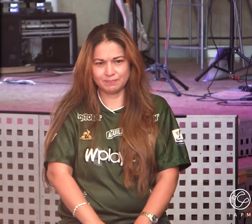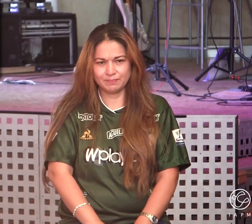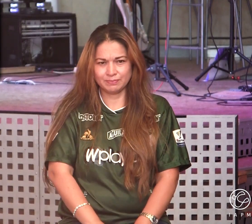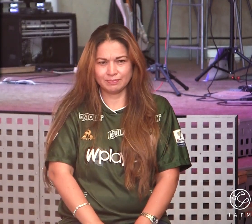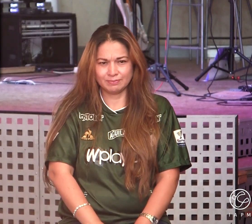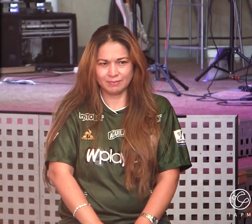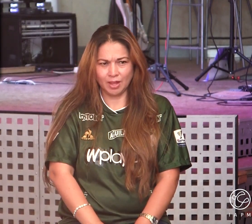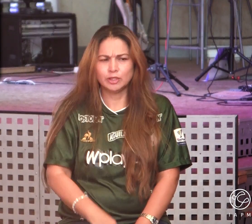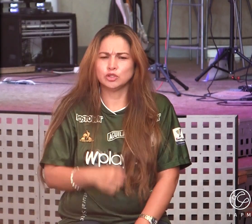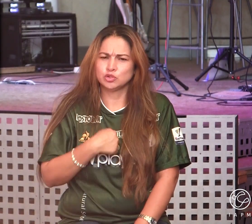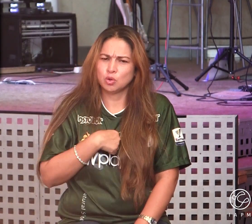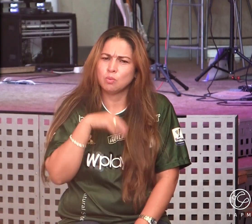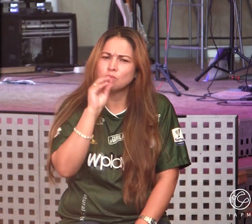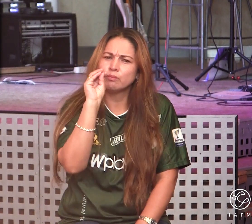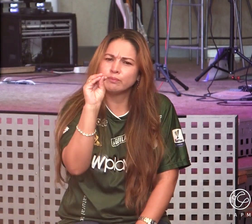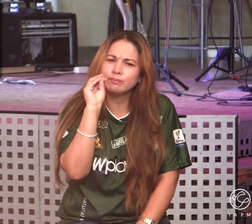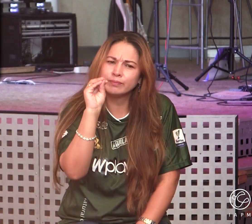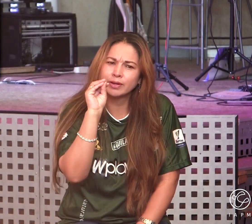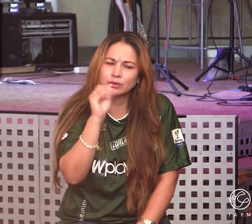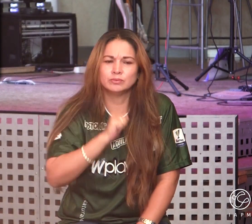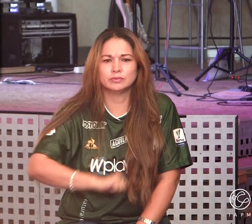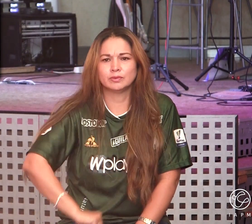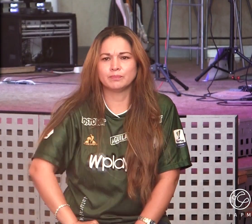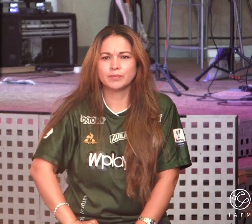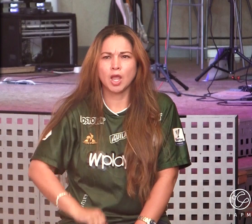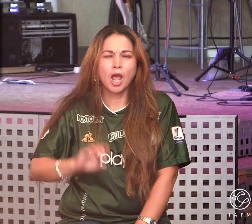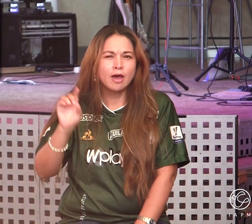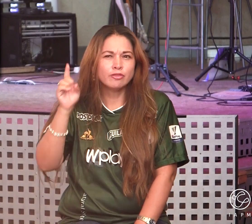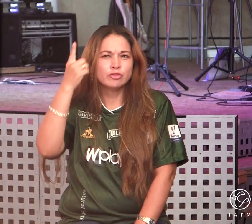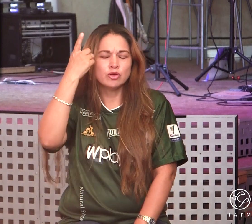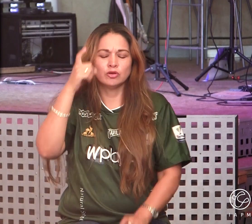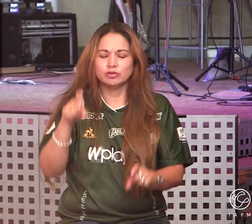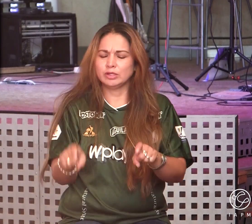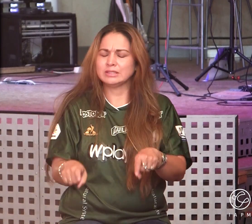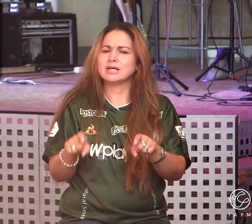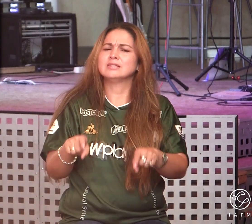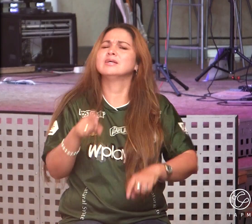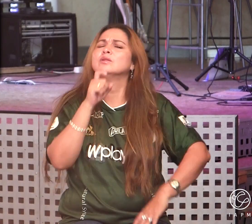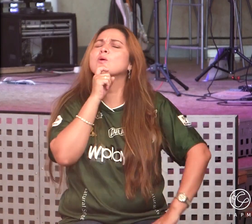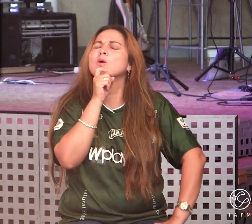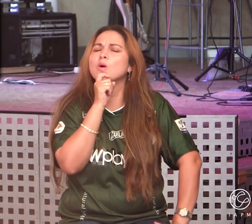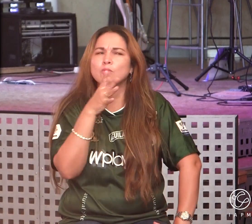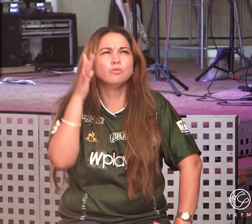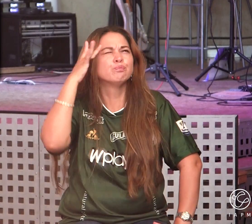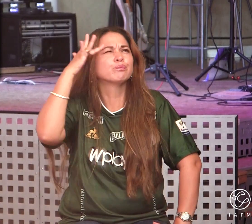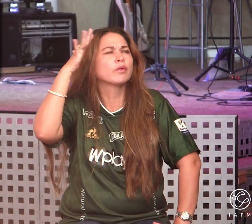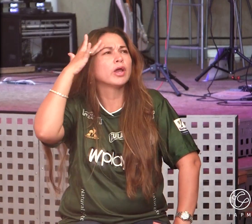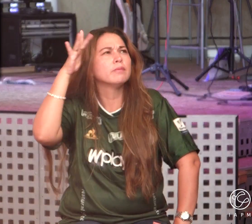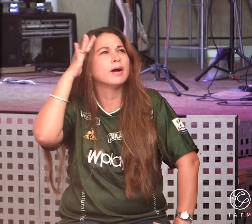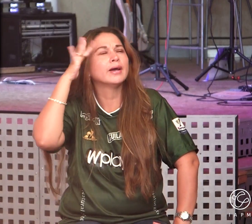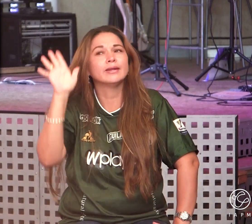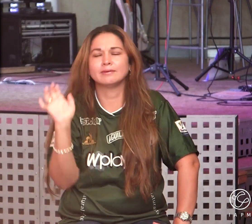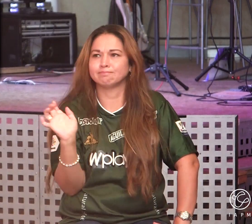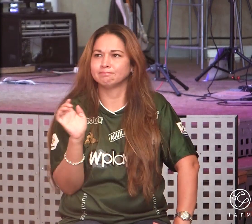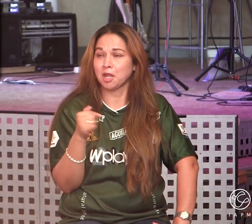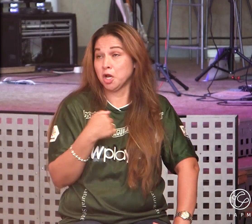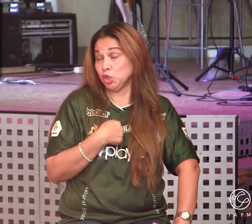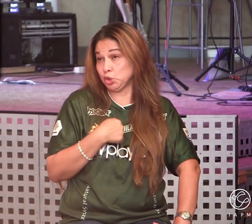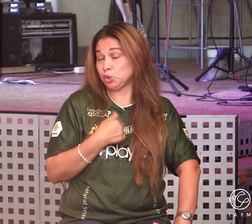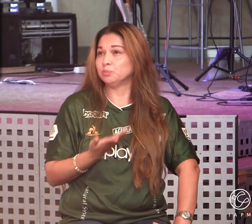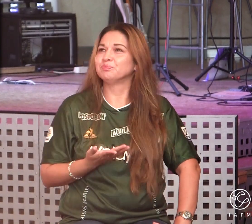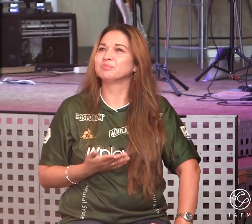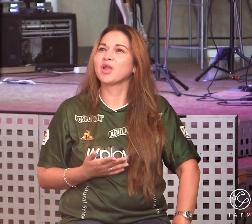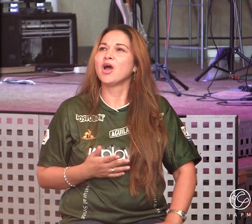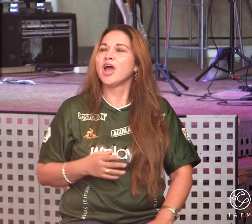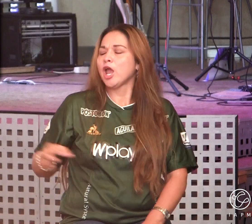Dios? ¿Cómo te imaginas a Dios descansando? Yo me lo imagino en una playa